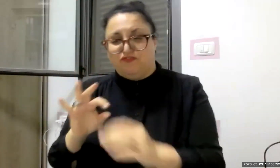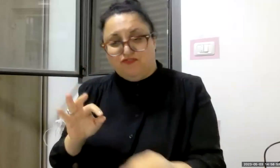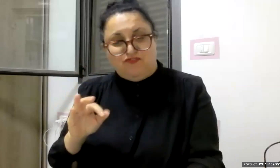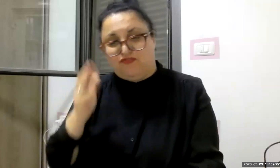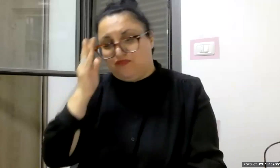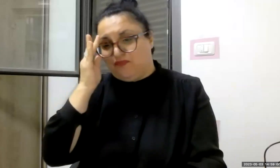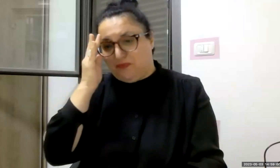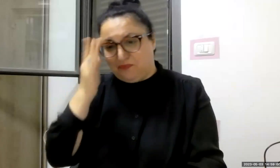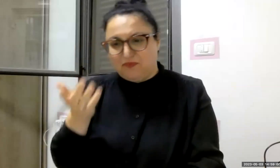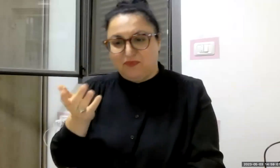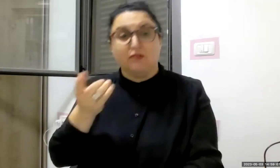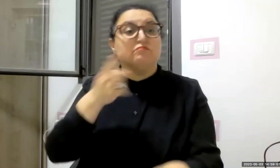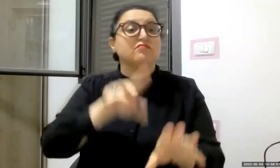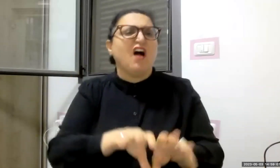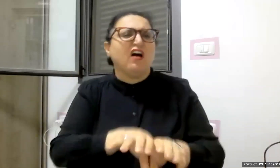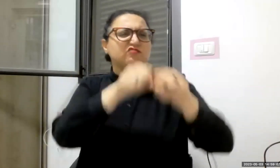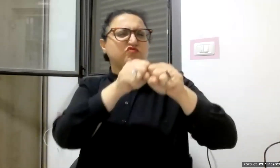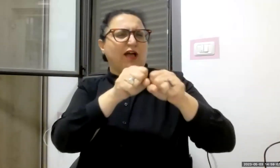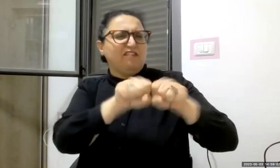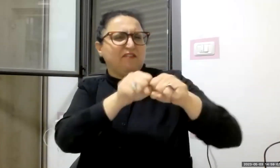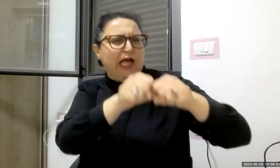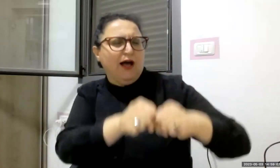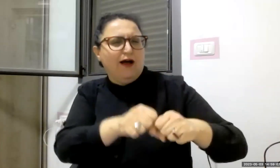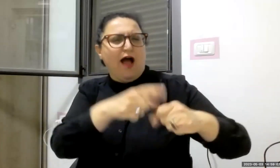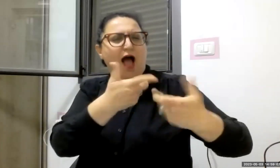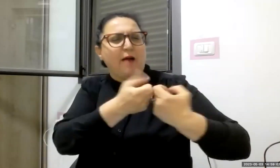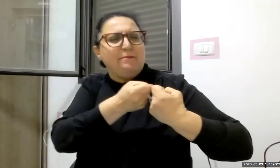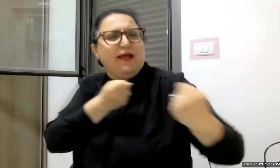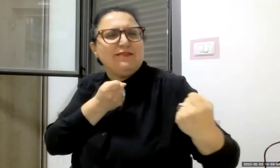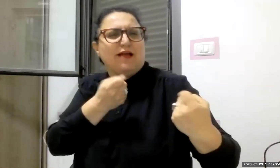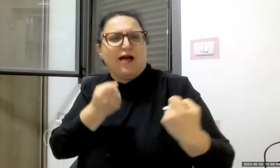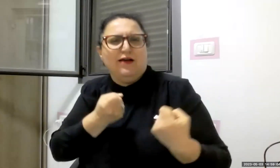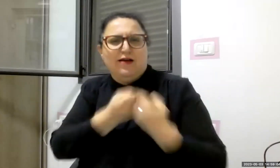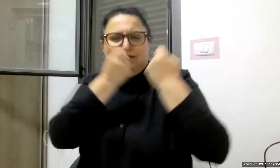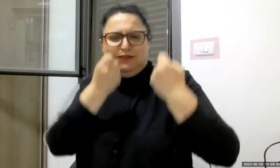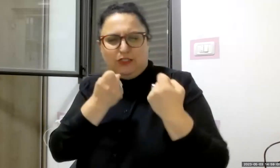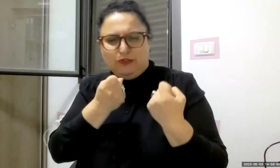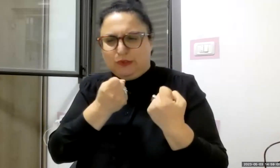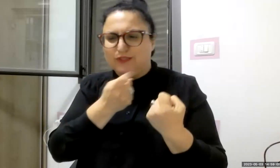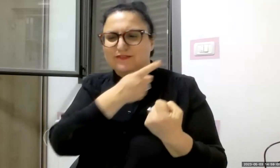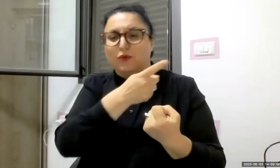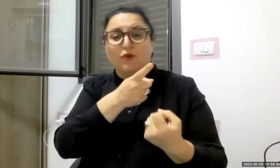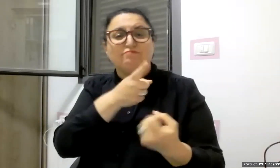מרגישה, החיים שלי שלמים ורציפים. השבר והמתח וההתנגשות,